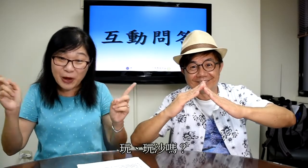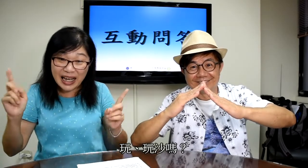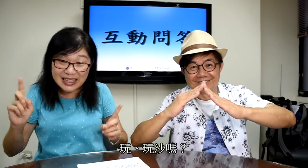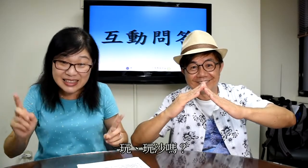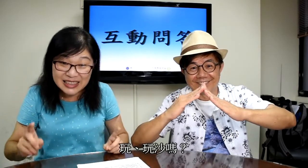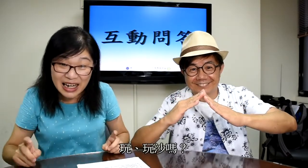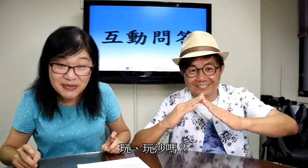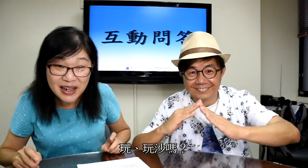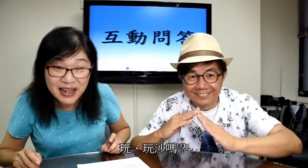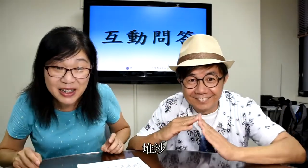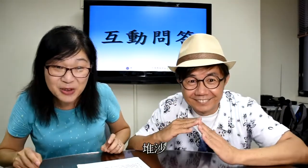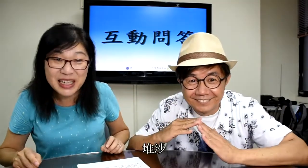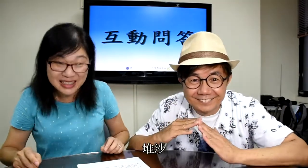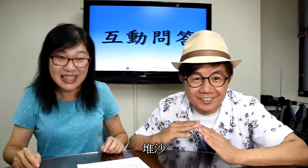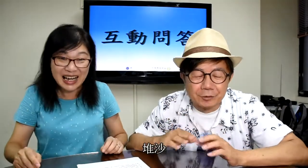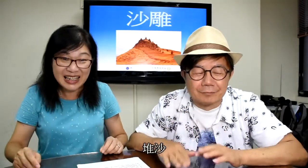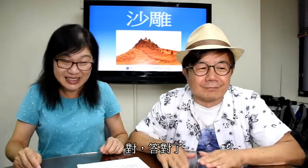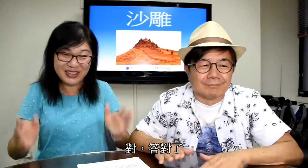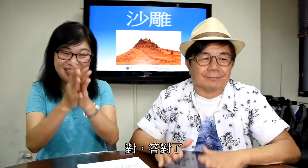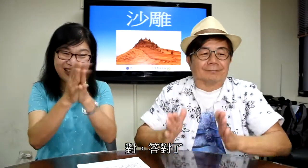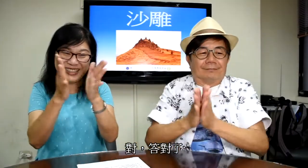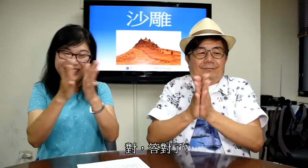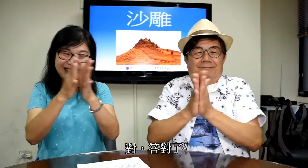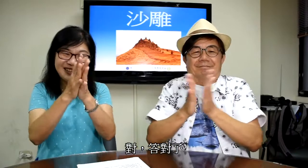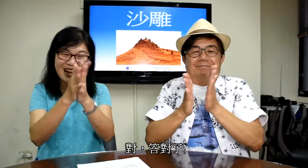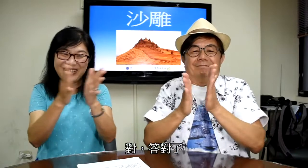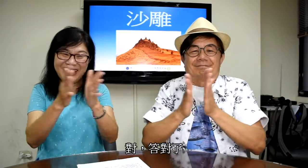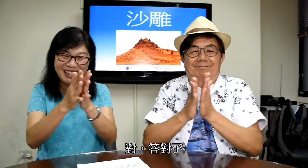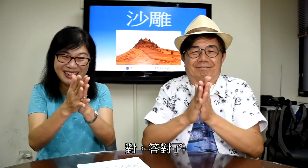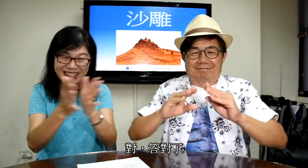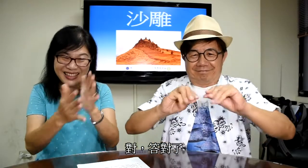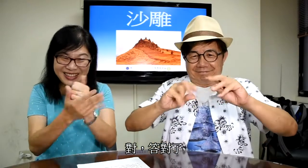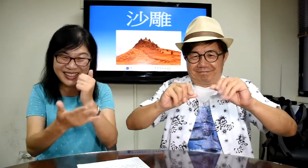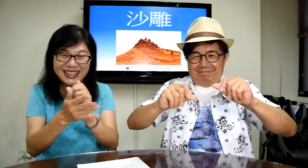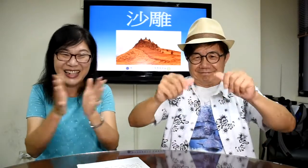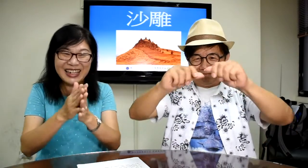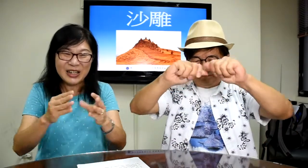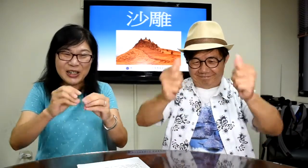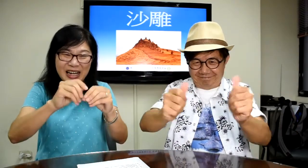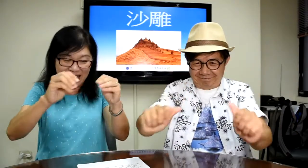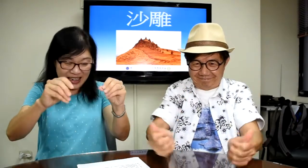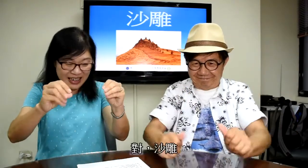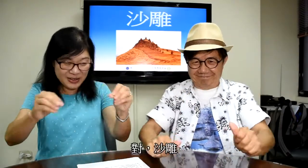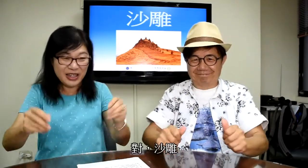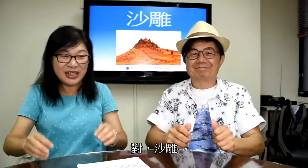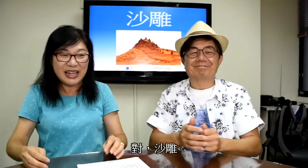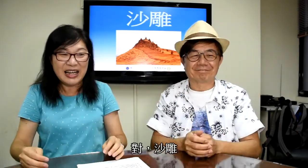玩沙吗？堆沙，对，答对了，答对了。好，对，